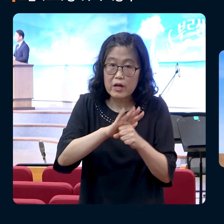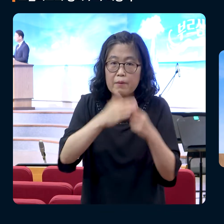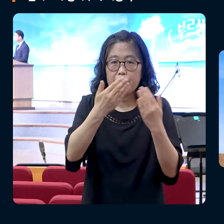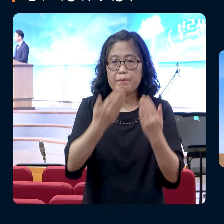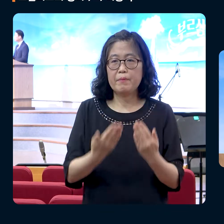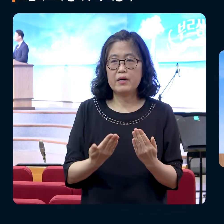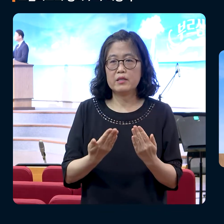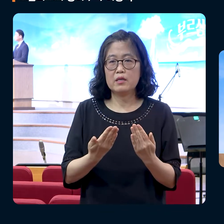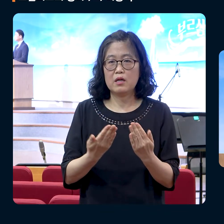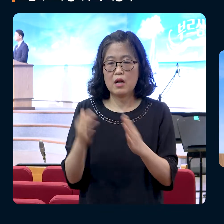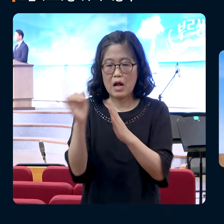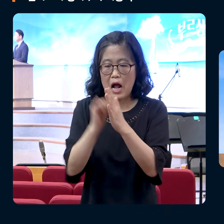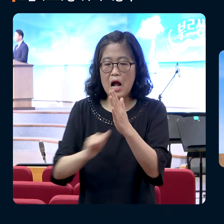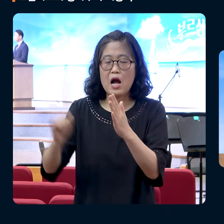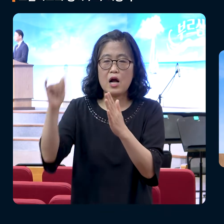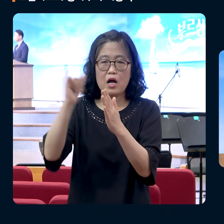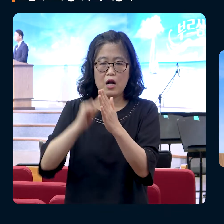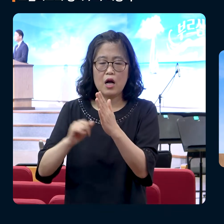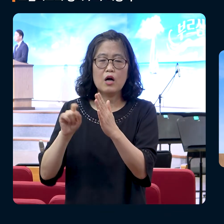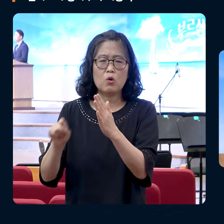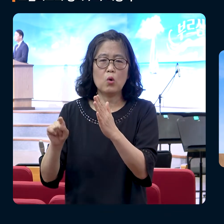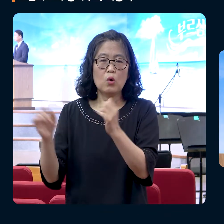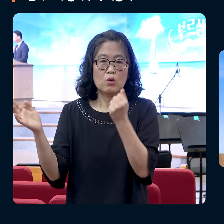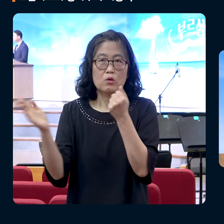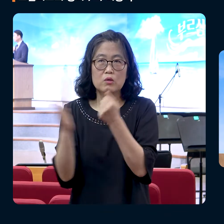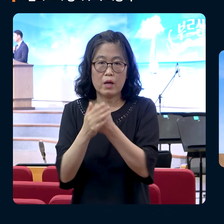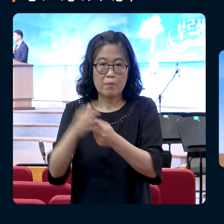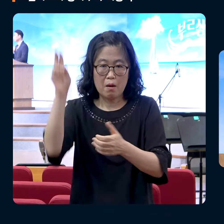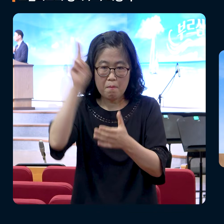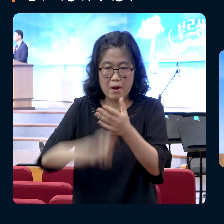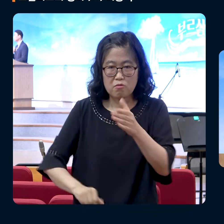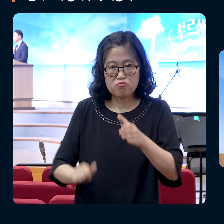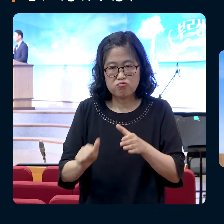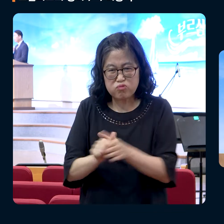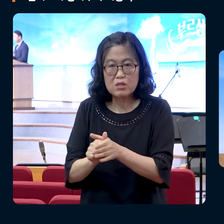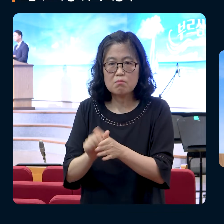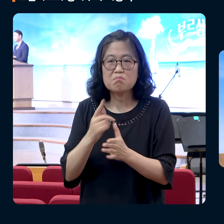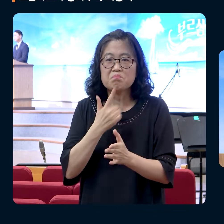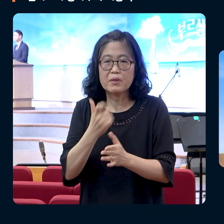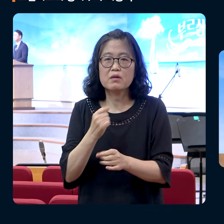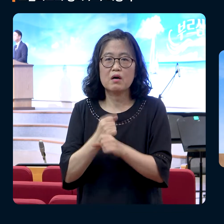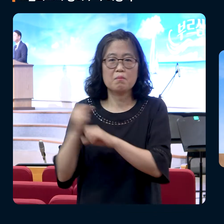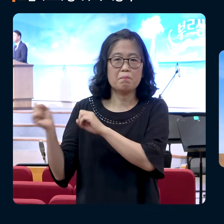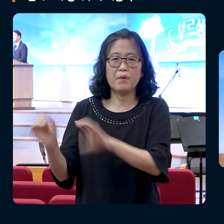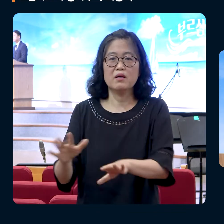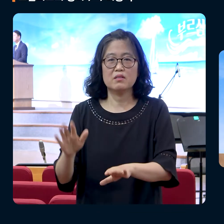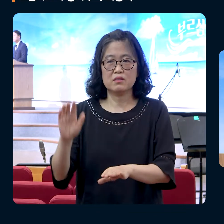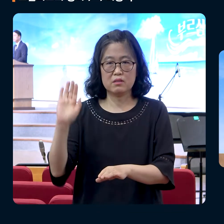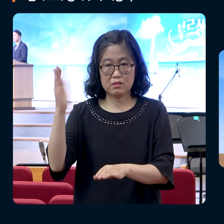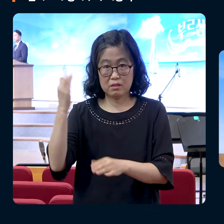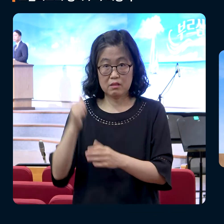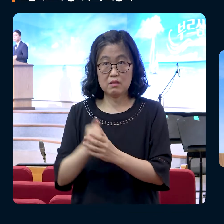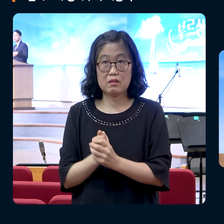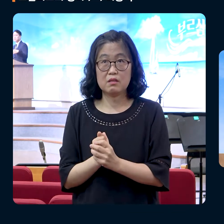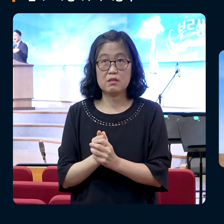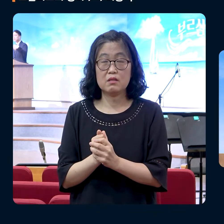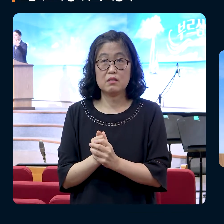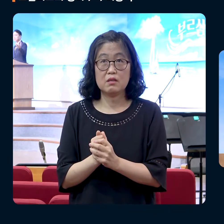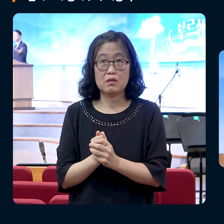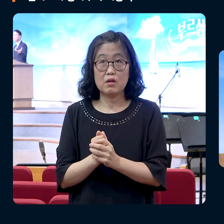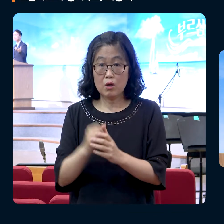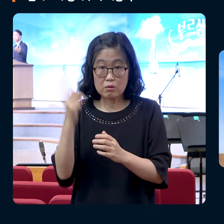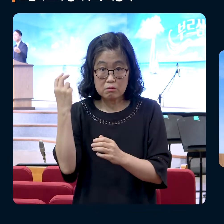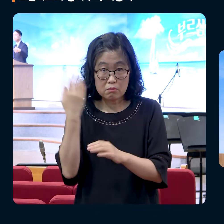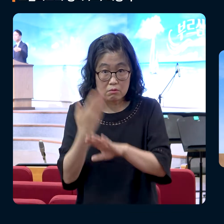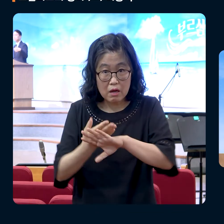할 가족과 형제들로 말미암아서 죽임을 당할 뻔했고 버림을 받았습니다. 그리고